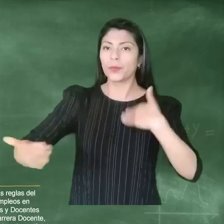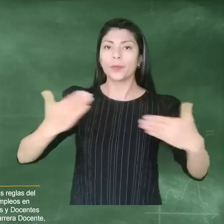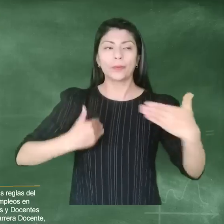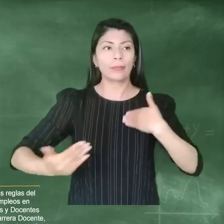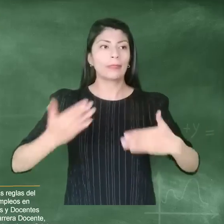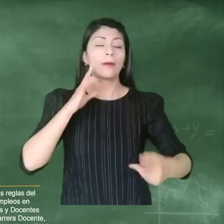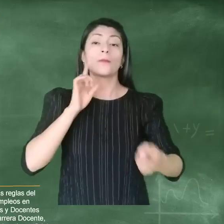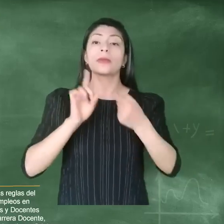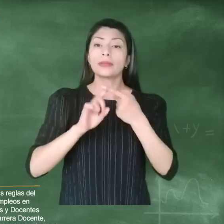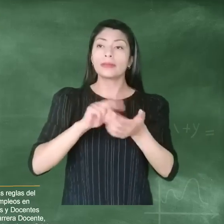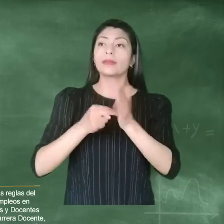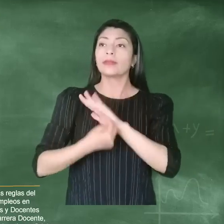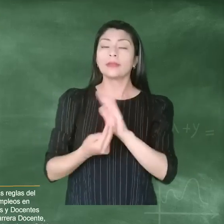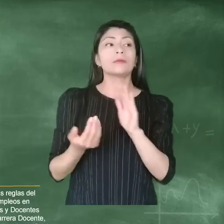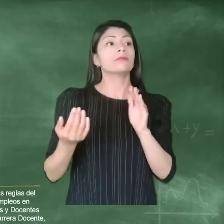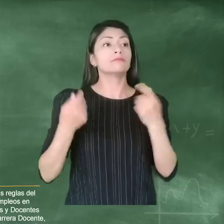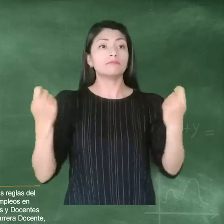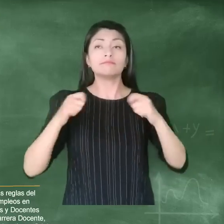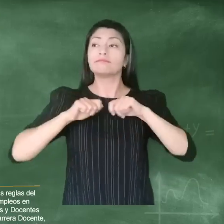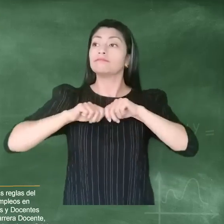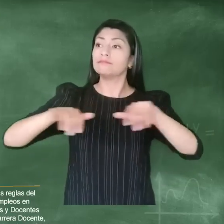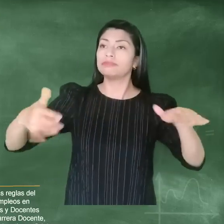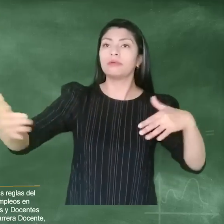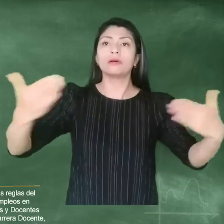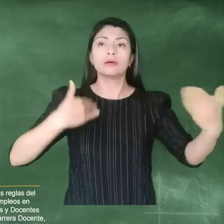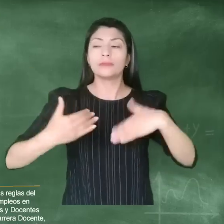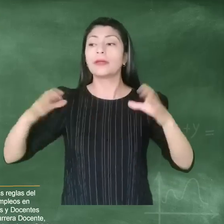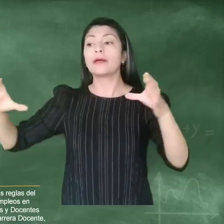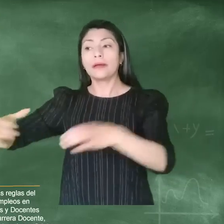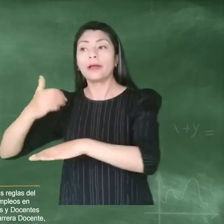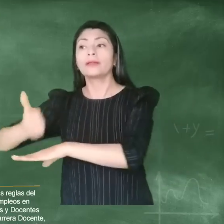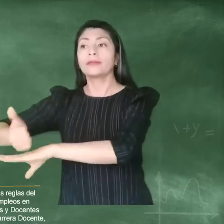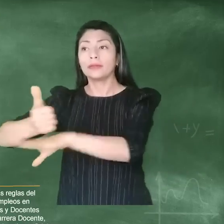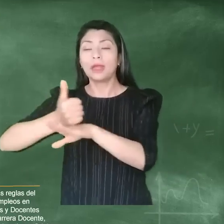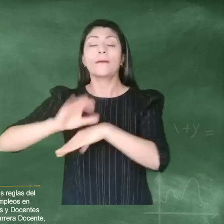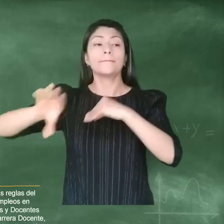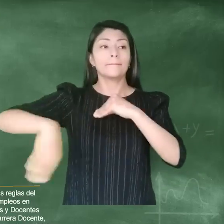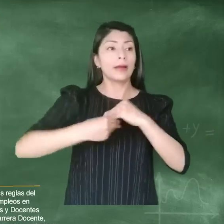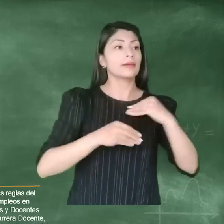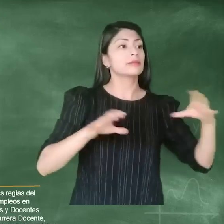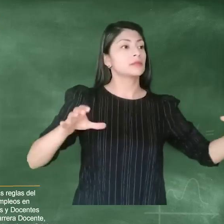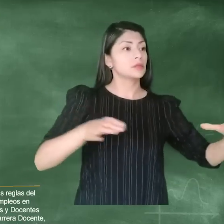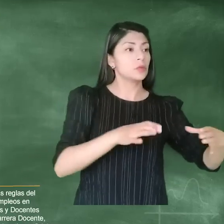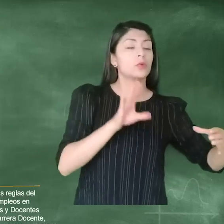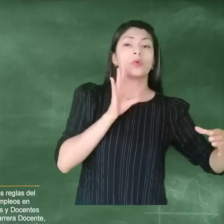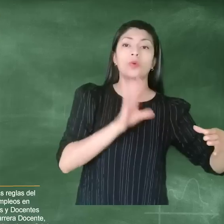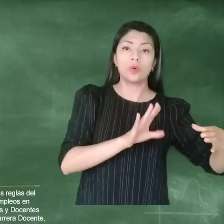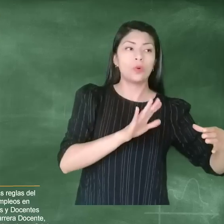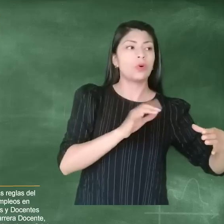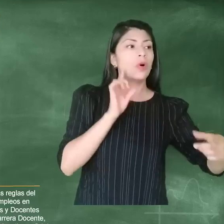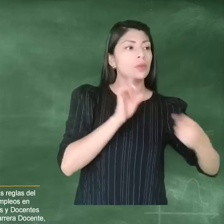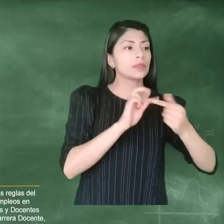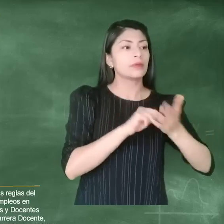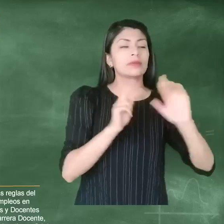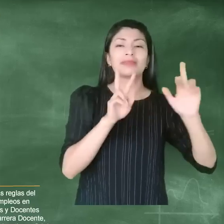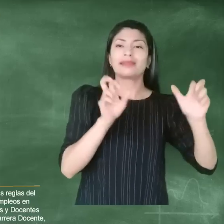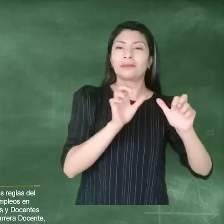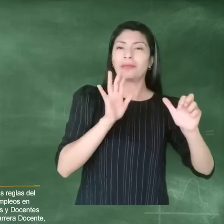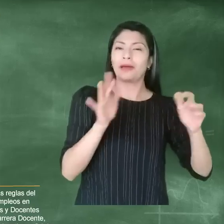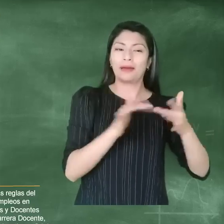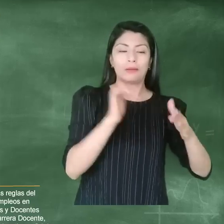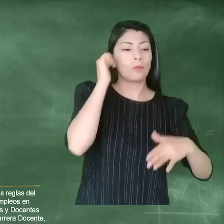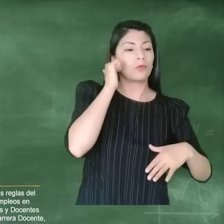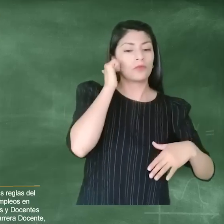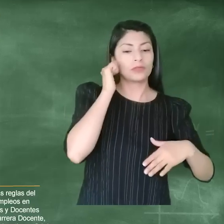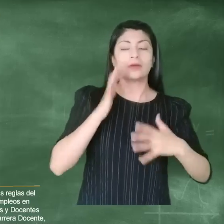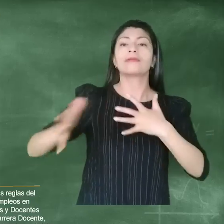de selección para proveer de manera definitiva las vacantes de los empleos de directivos docentes y docentes oficiales